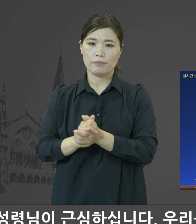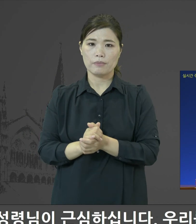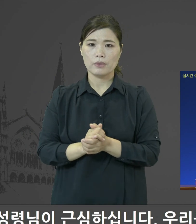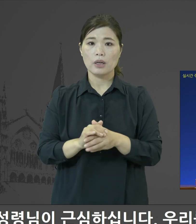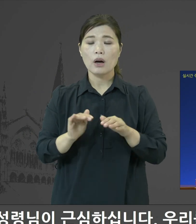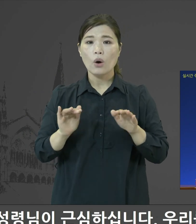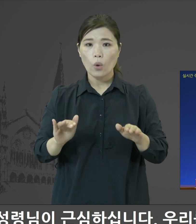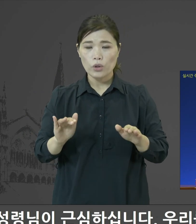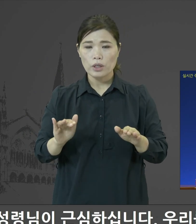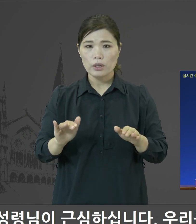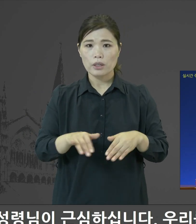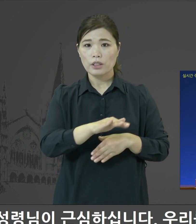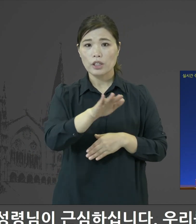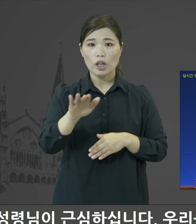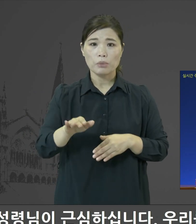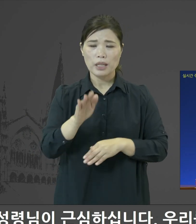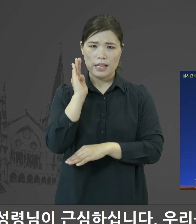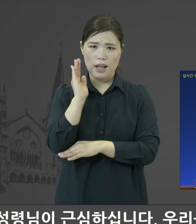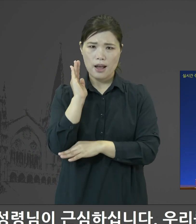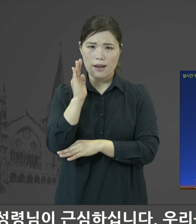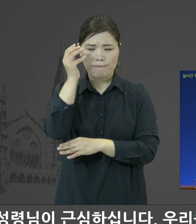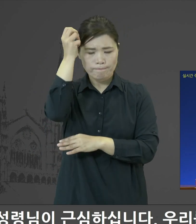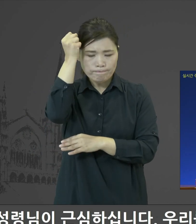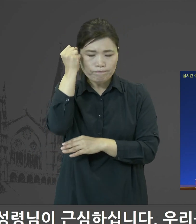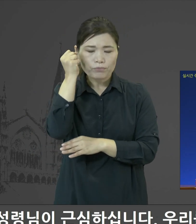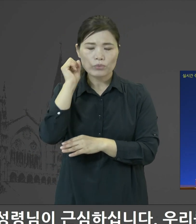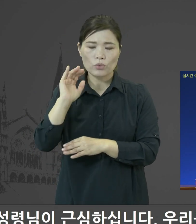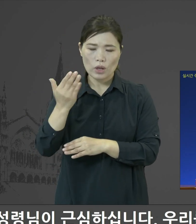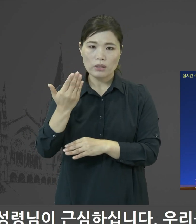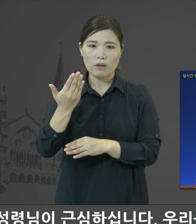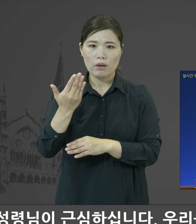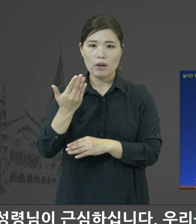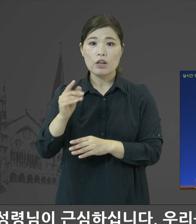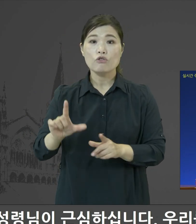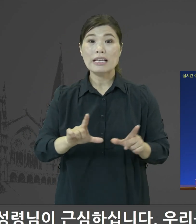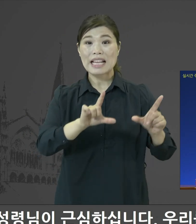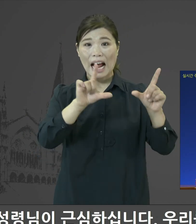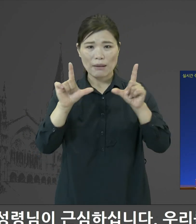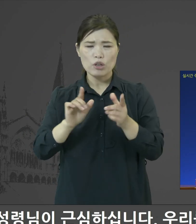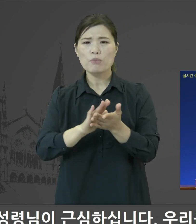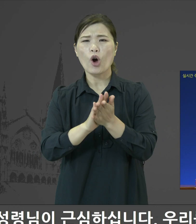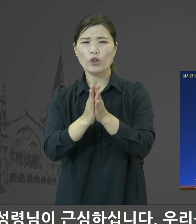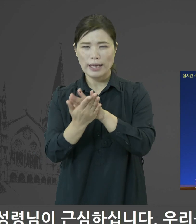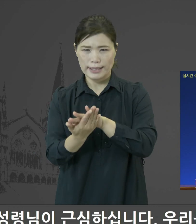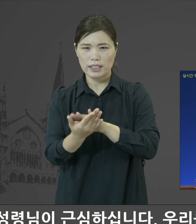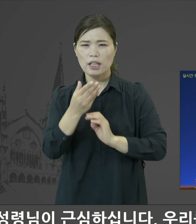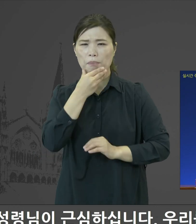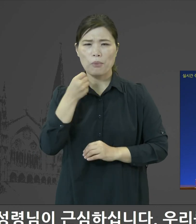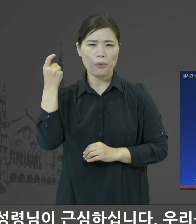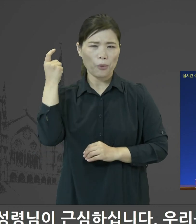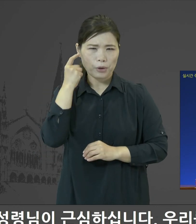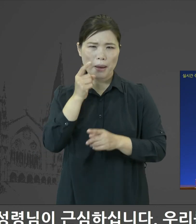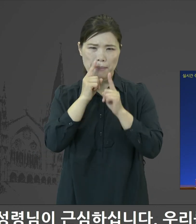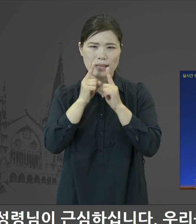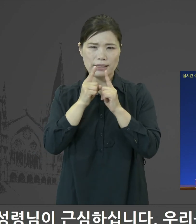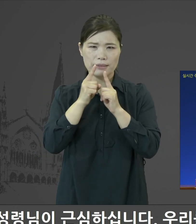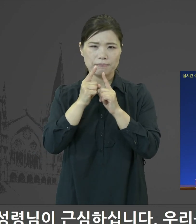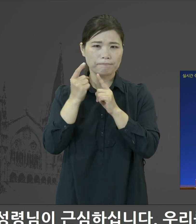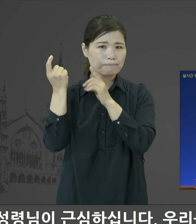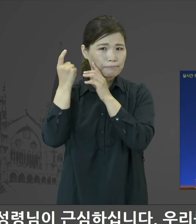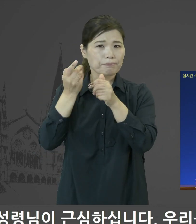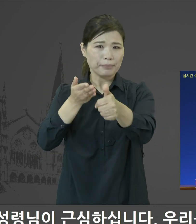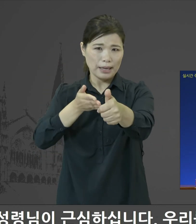가운데 기억되어져서 우리 삶을 변화시키는 복음의 말씀 되기를 주의 이름으로 축원합니다.